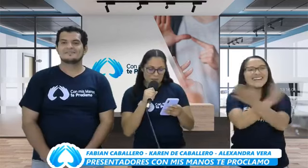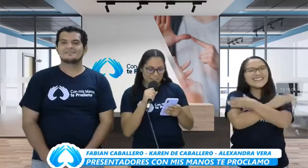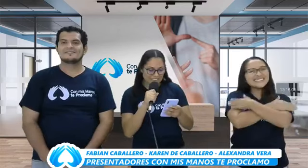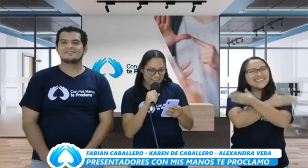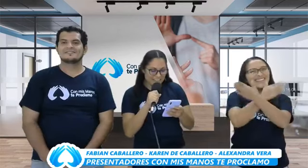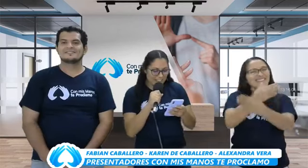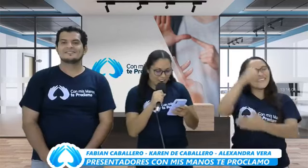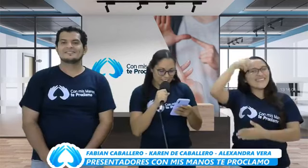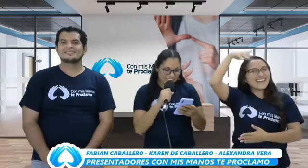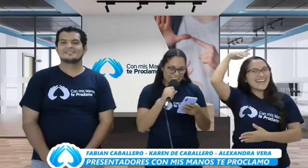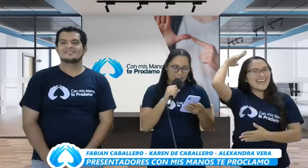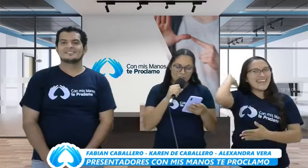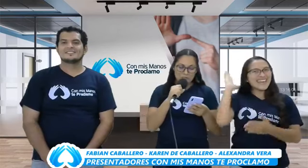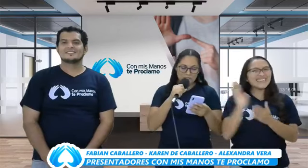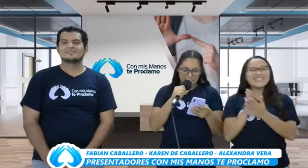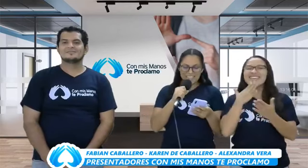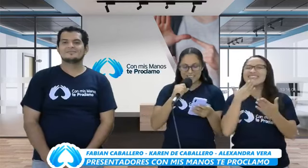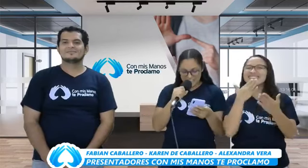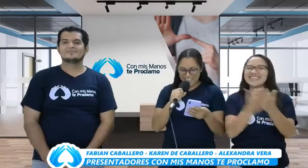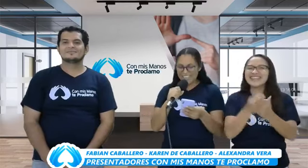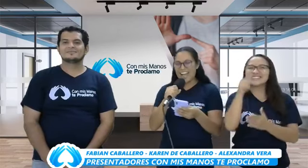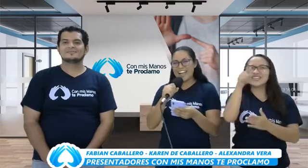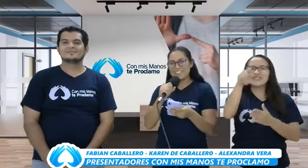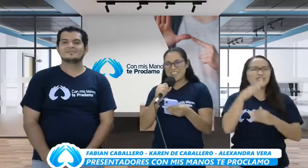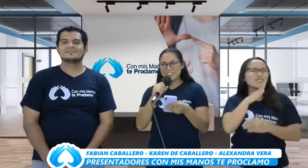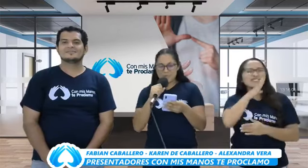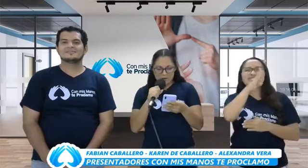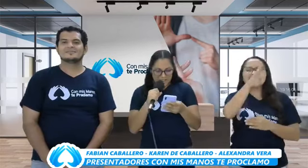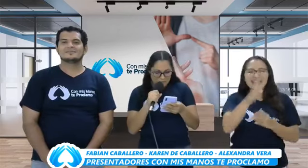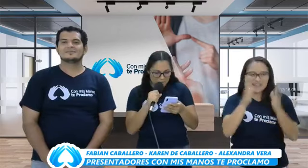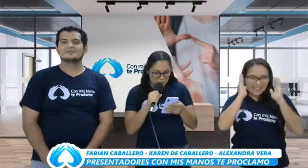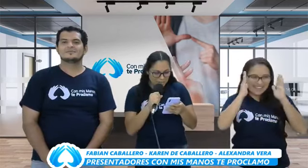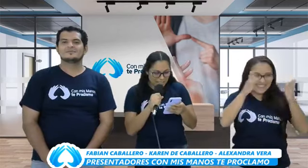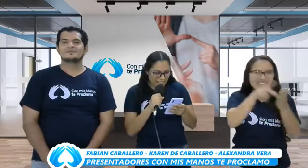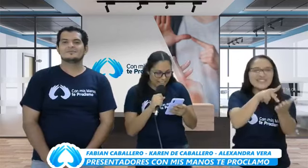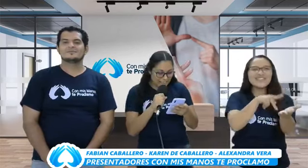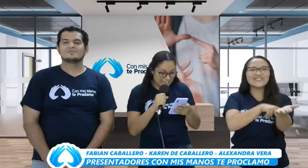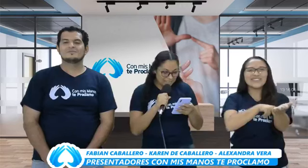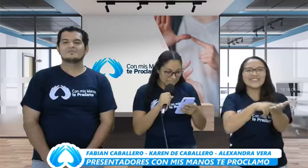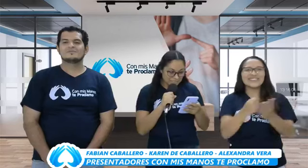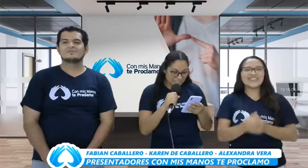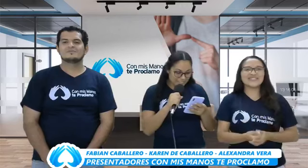muchas gracias por estar conectado, un fiel televidente a nuestro programa.